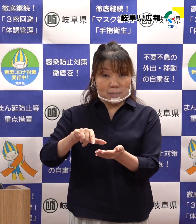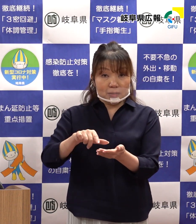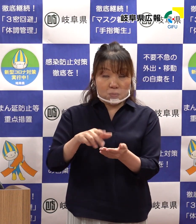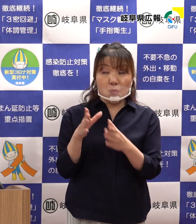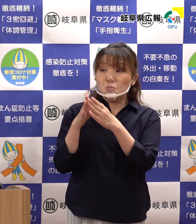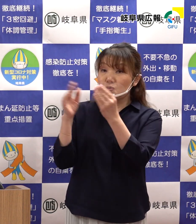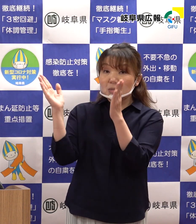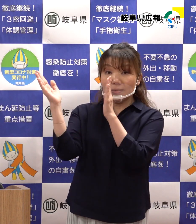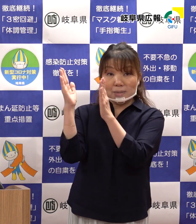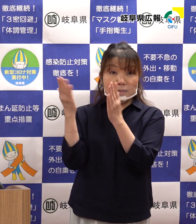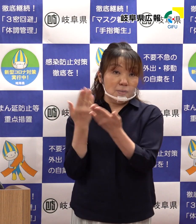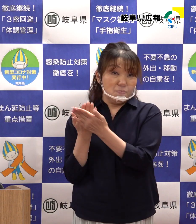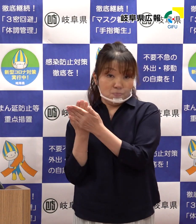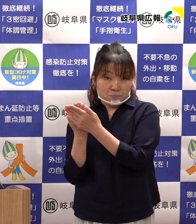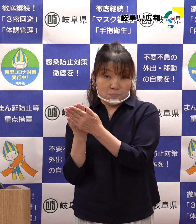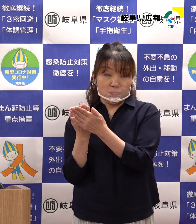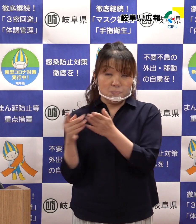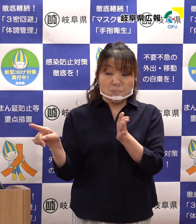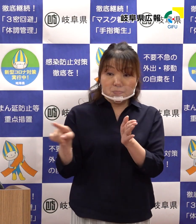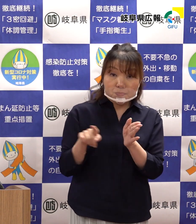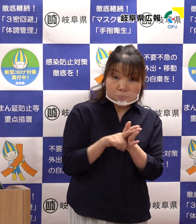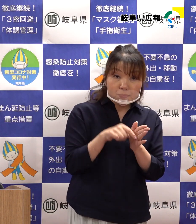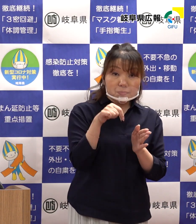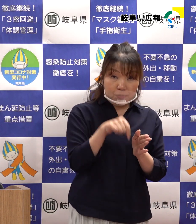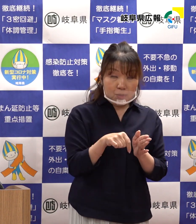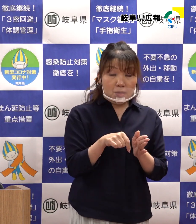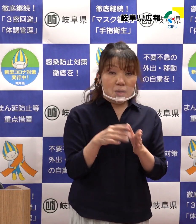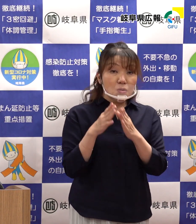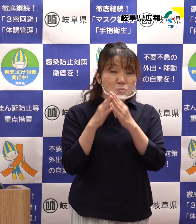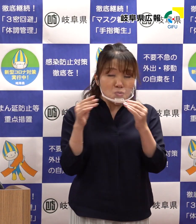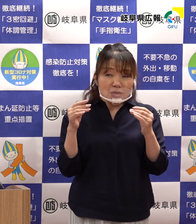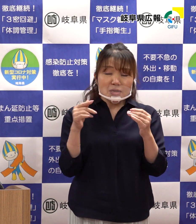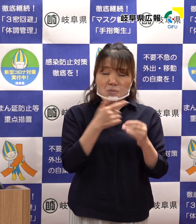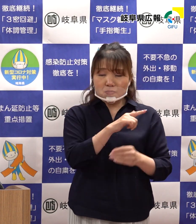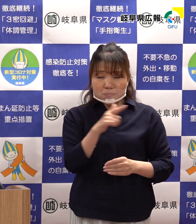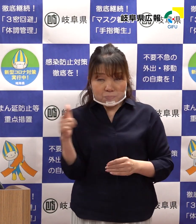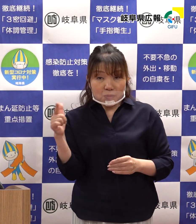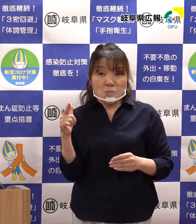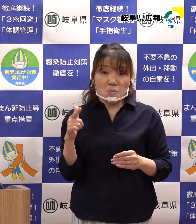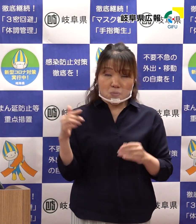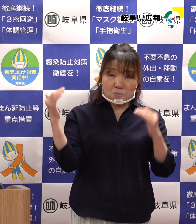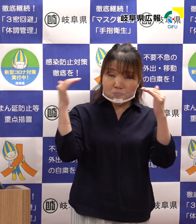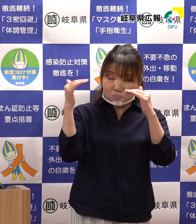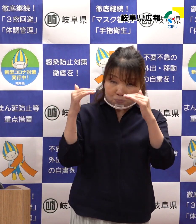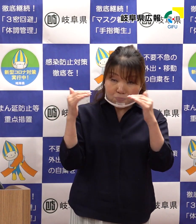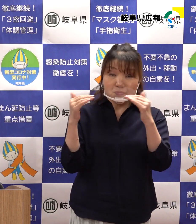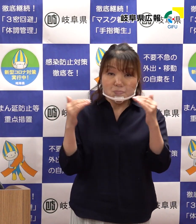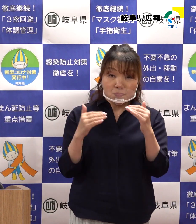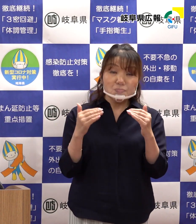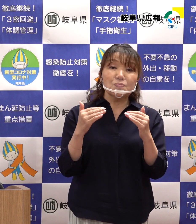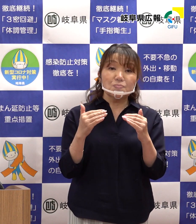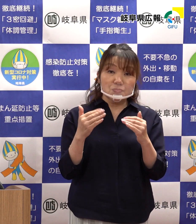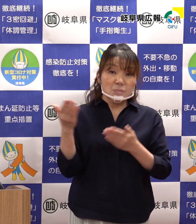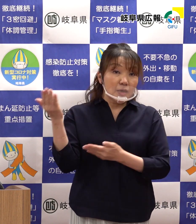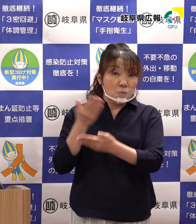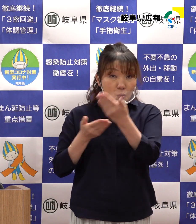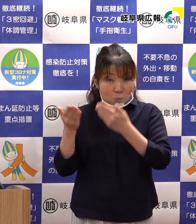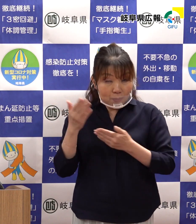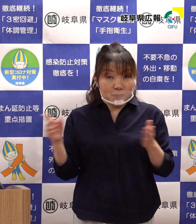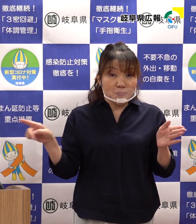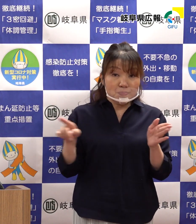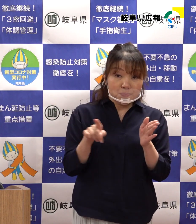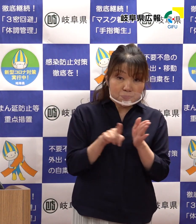ました。で、以後、国といろいろとデータの交換、意見交換などを進めてまいりましたけれども、本